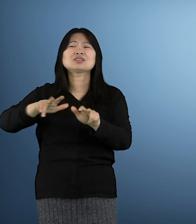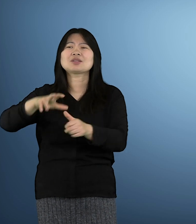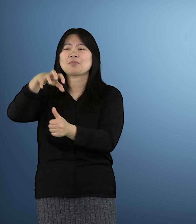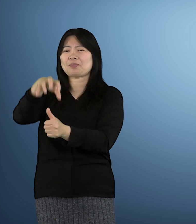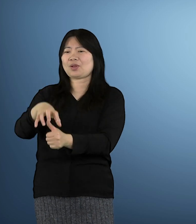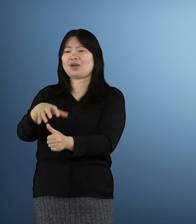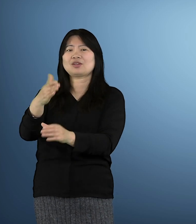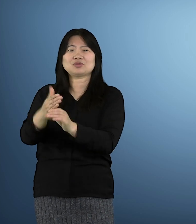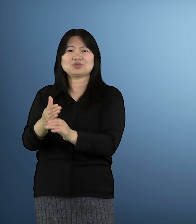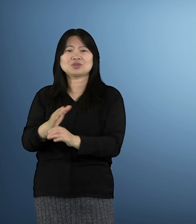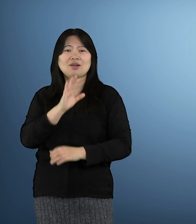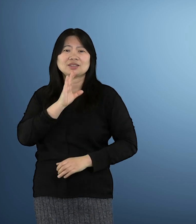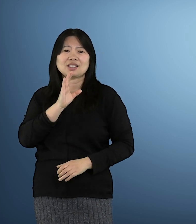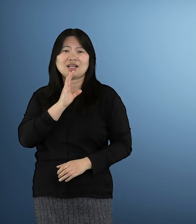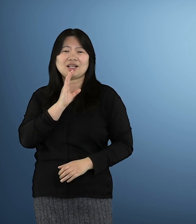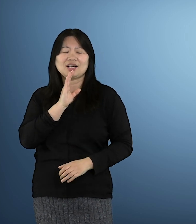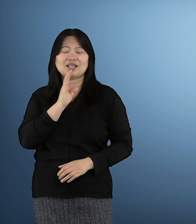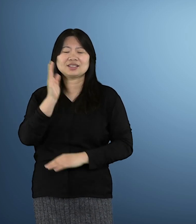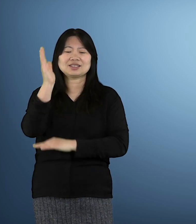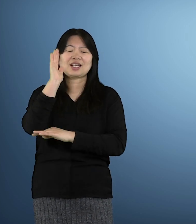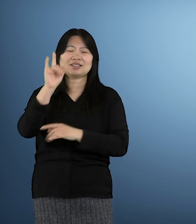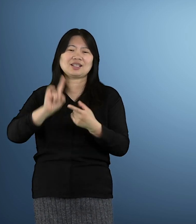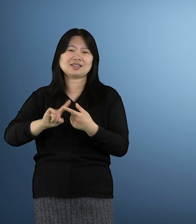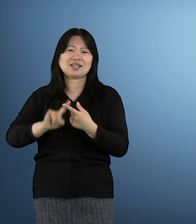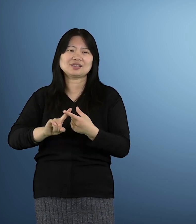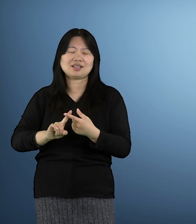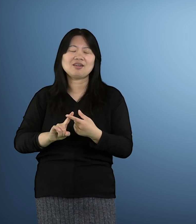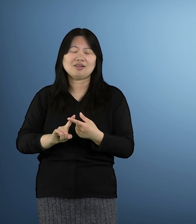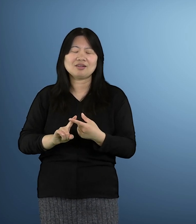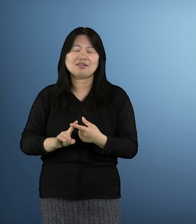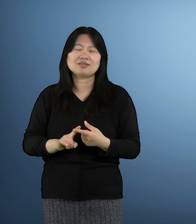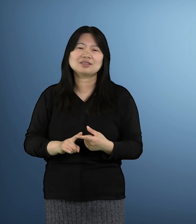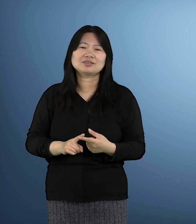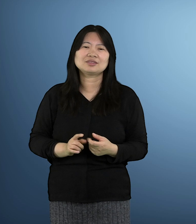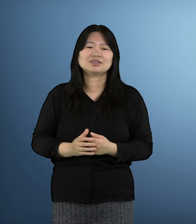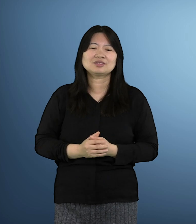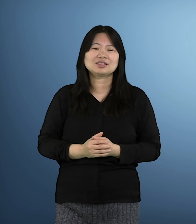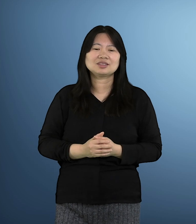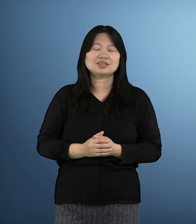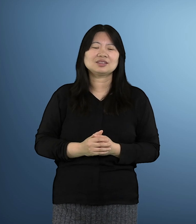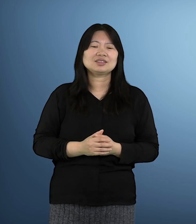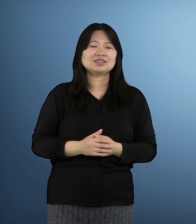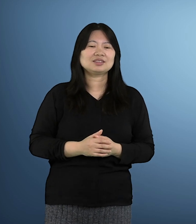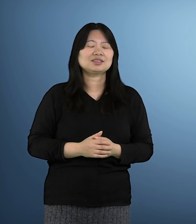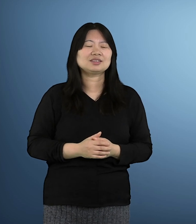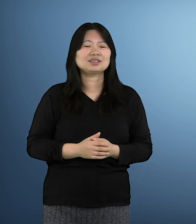아니에요? 그 이야기를 당한 일이라고 소개를 하는 겁니다.